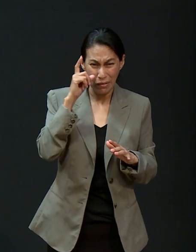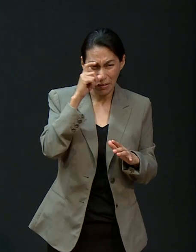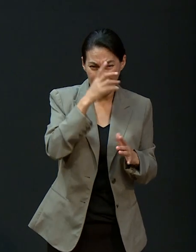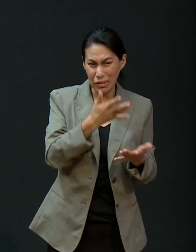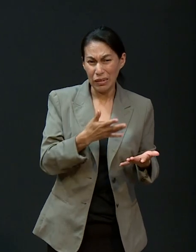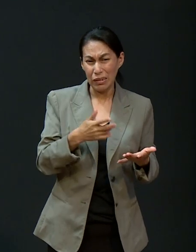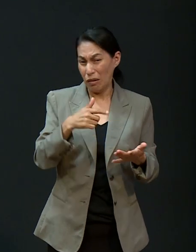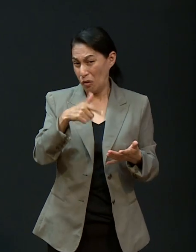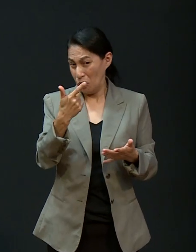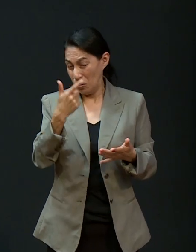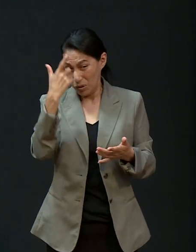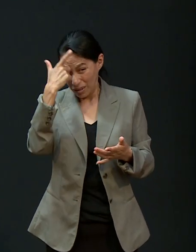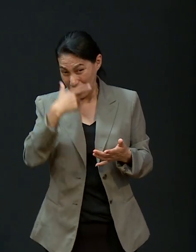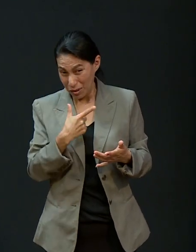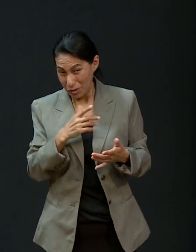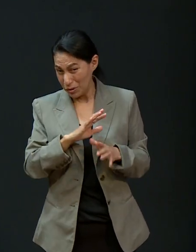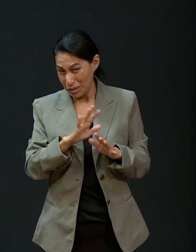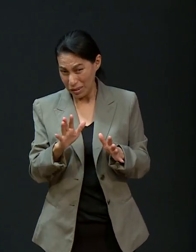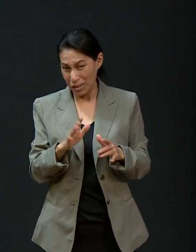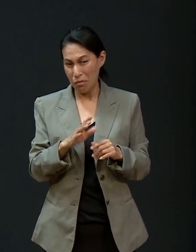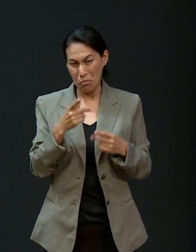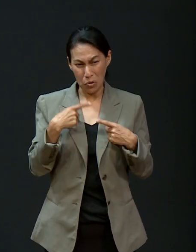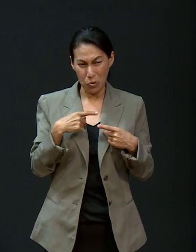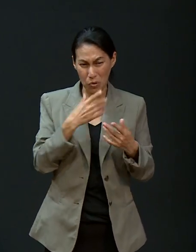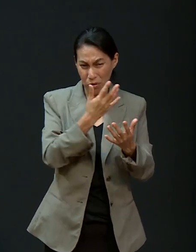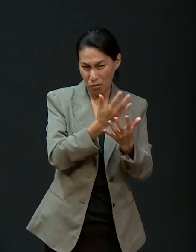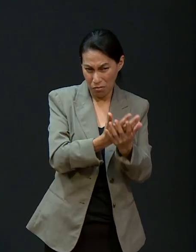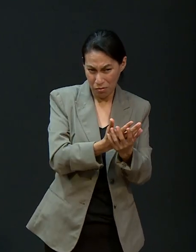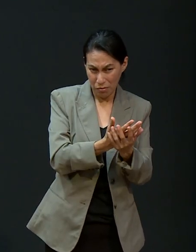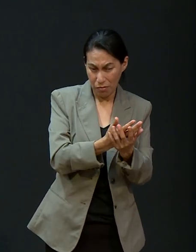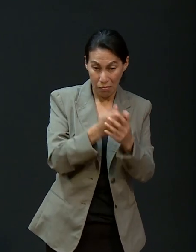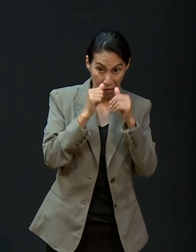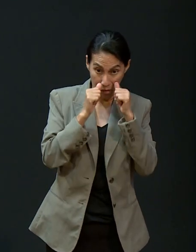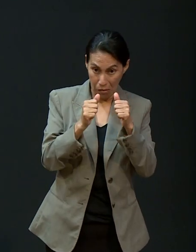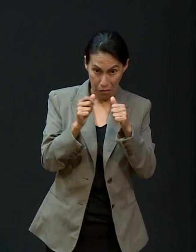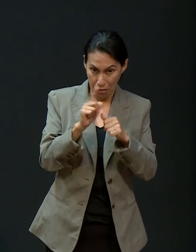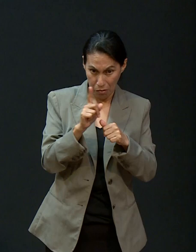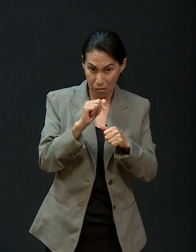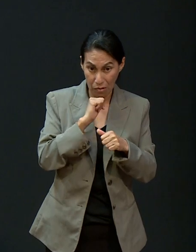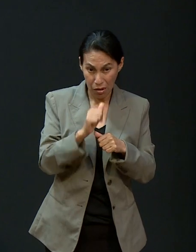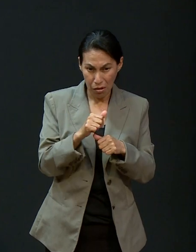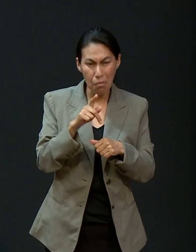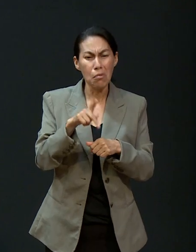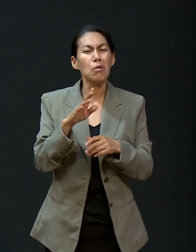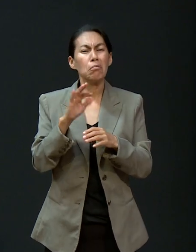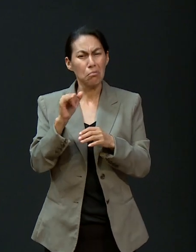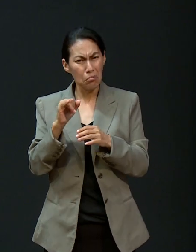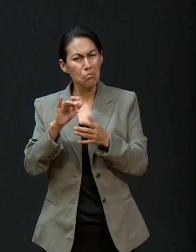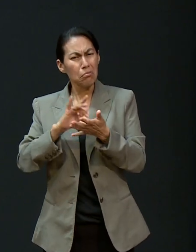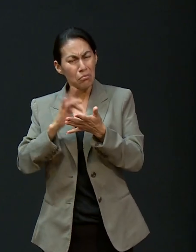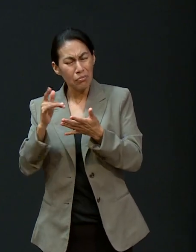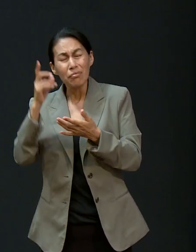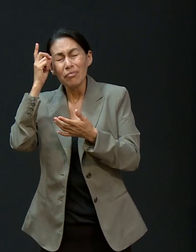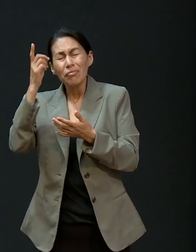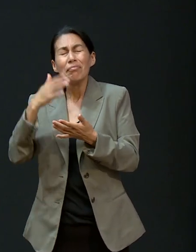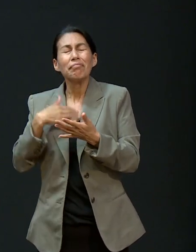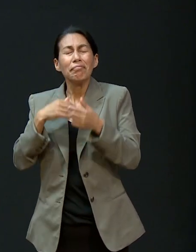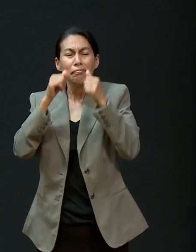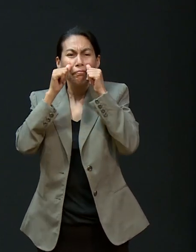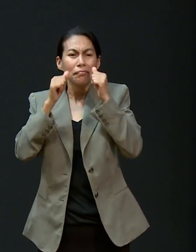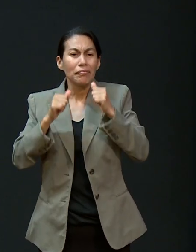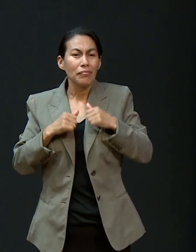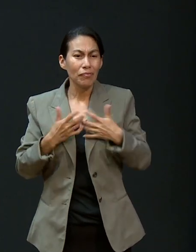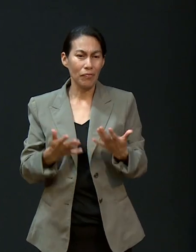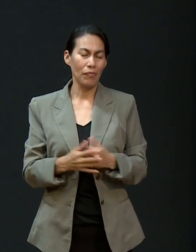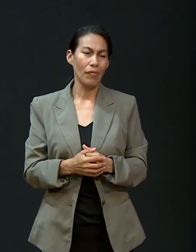en, ya eran 12 de la noche, o sea, es horario de descanso, no te atienden así. O sea, al